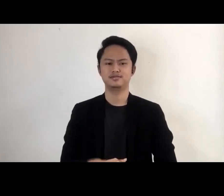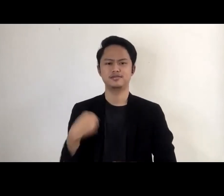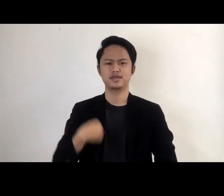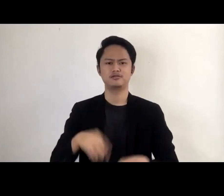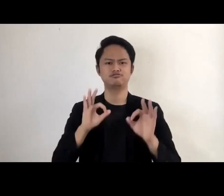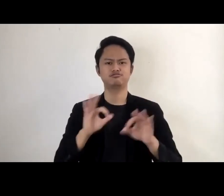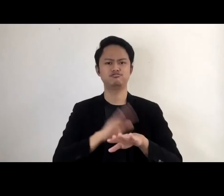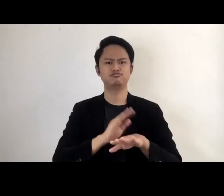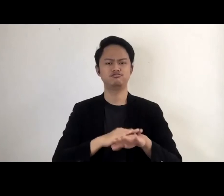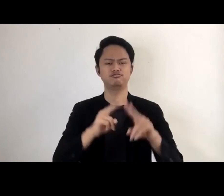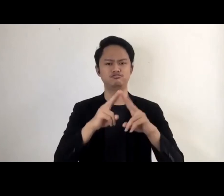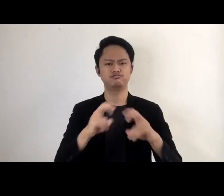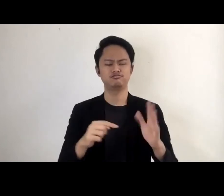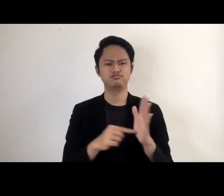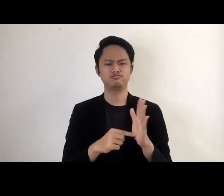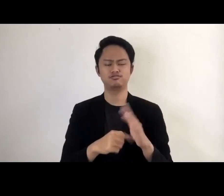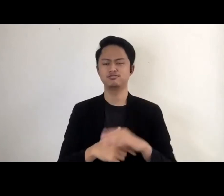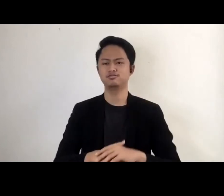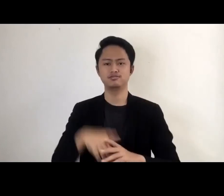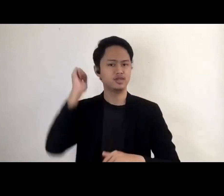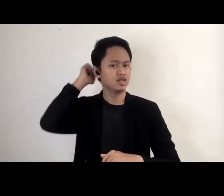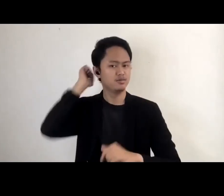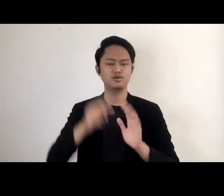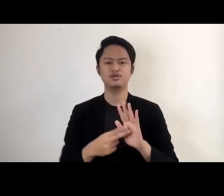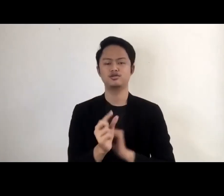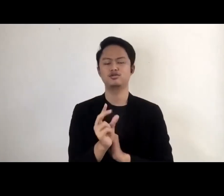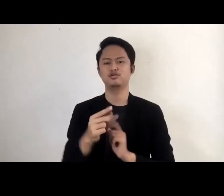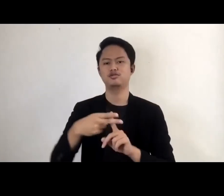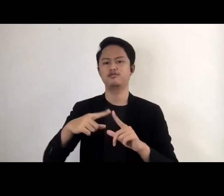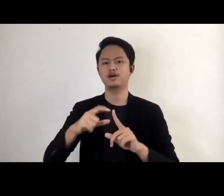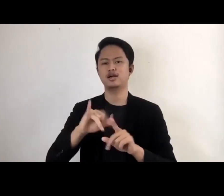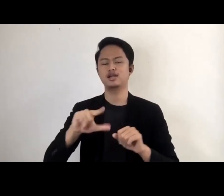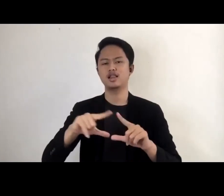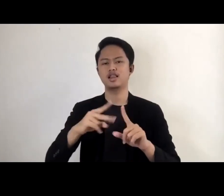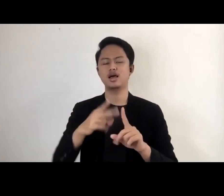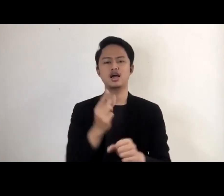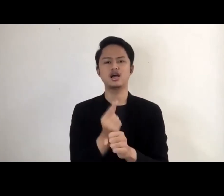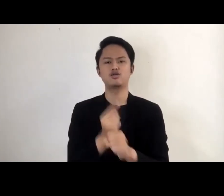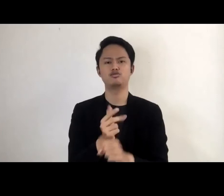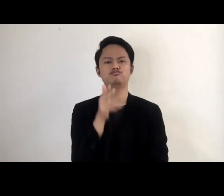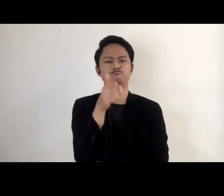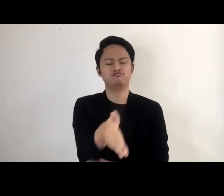Kemendikbudristek, Ibu Nur Padilla, SPD, Guru Kunjung Kabupaten Wajo, Sulawesi Selatan.